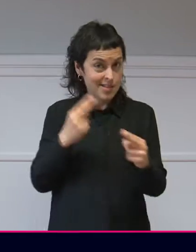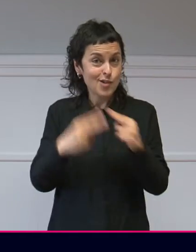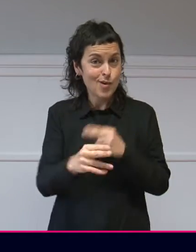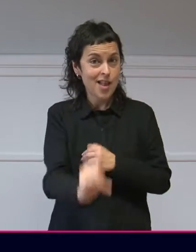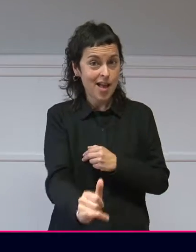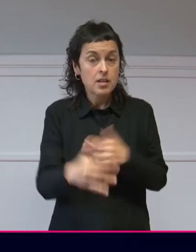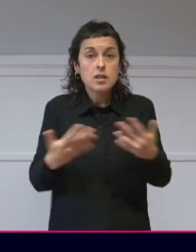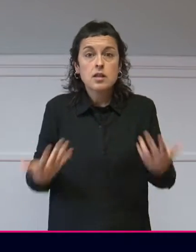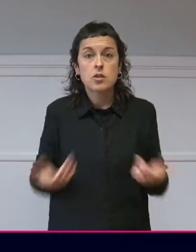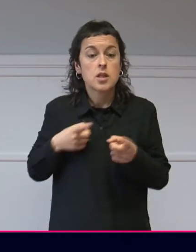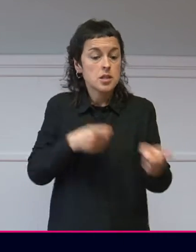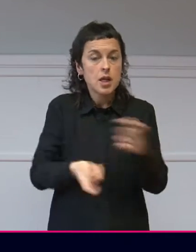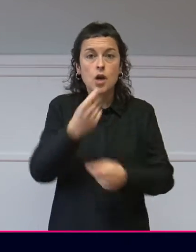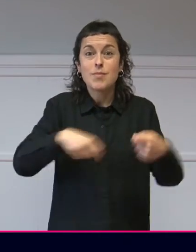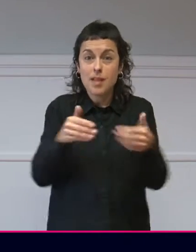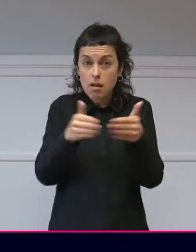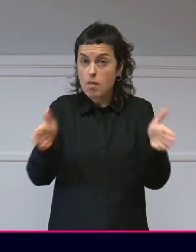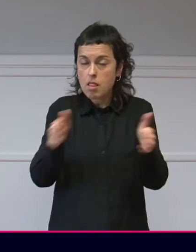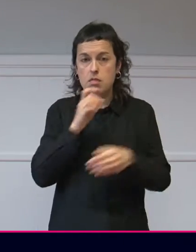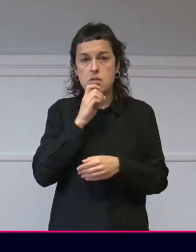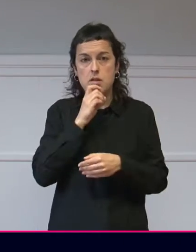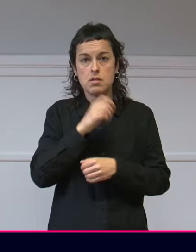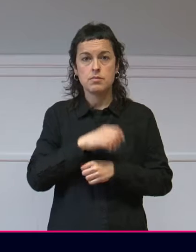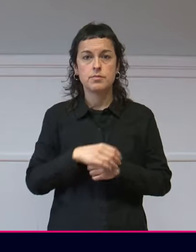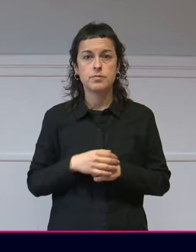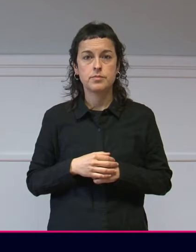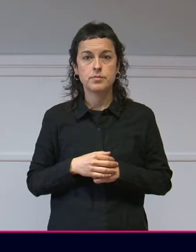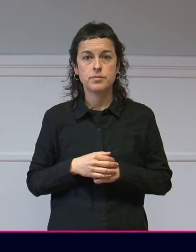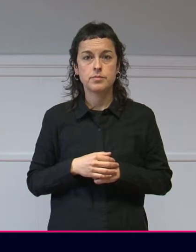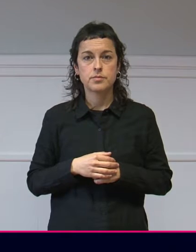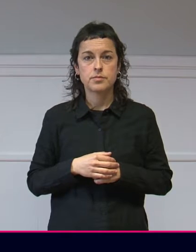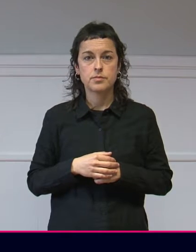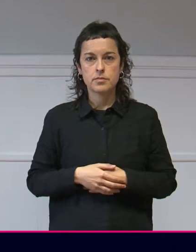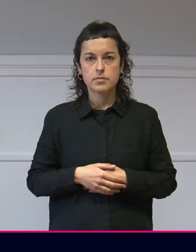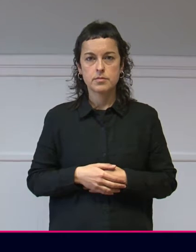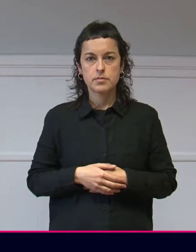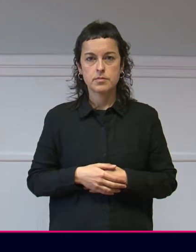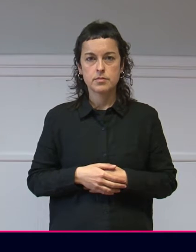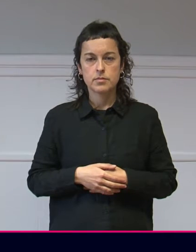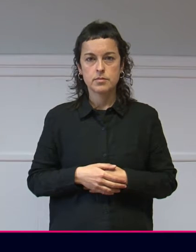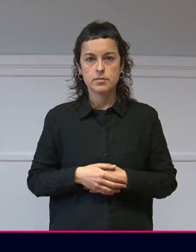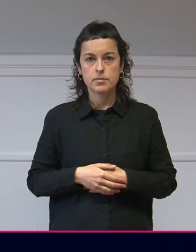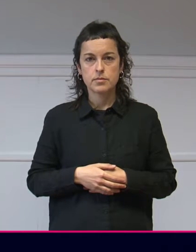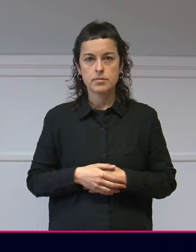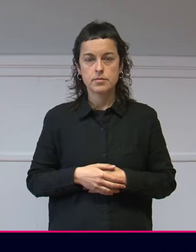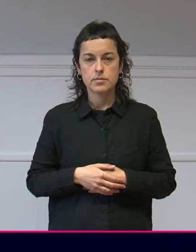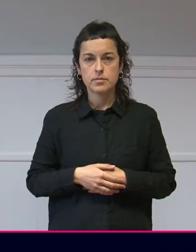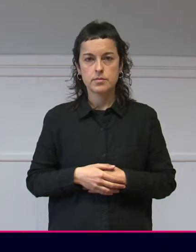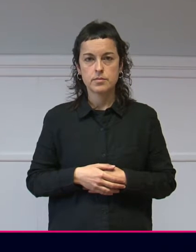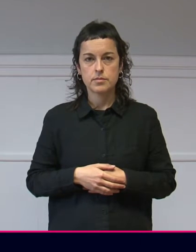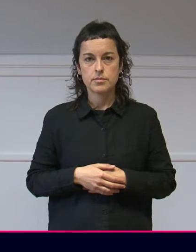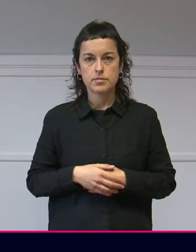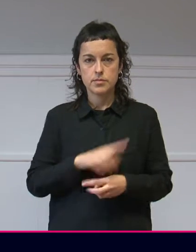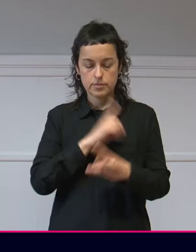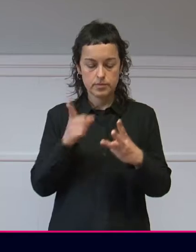oso zaila da prozesu horretan atzera egitea. Ekintza horrek erreakzio bat eragiten du eta horrek asko komplikatzen du merkataritza gerra